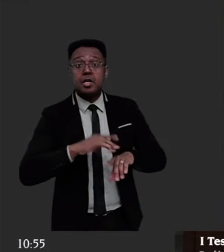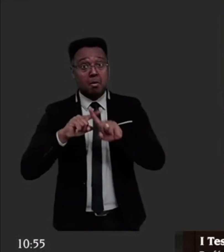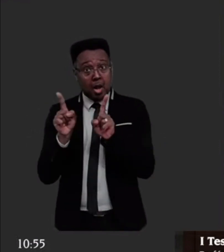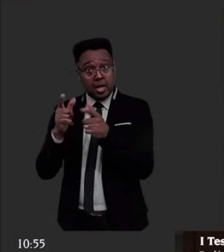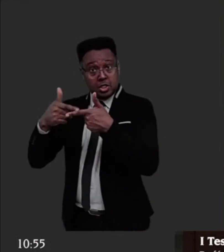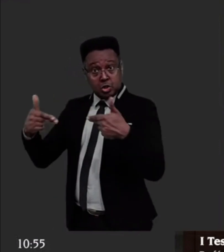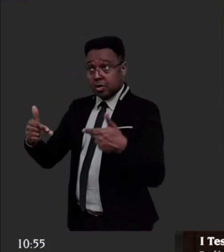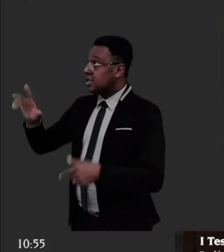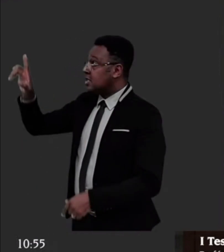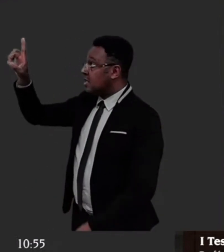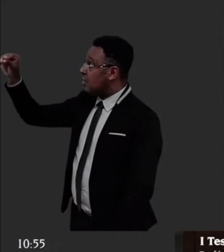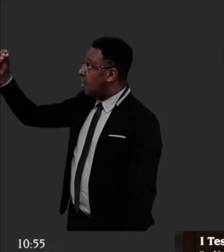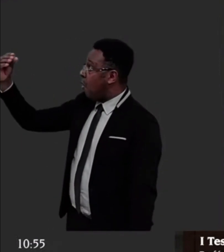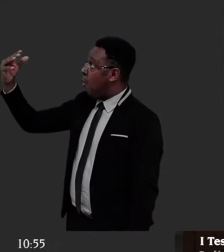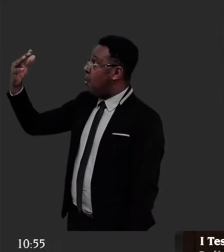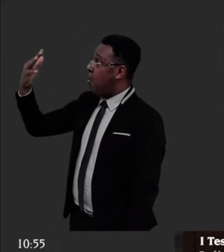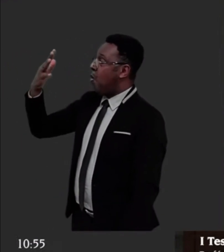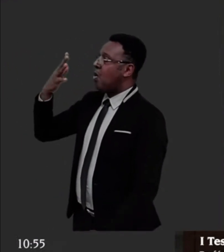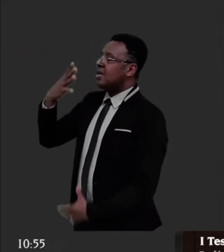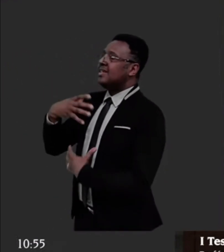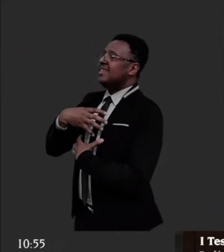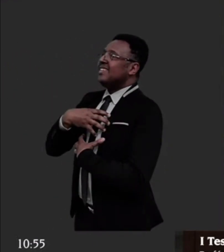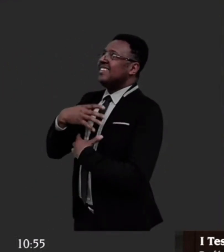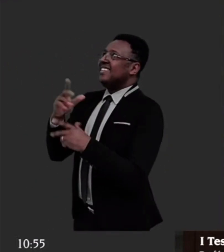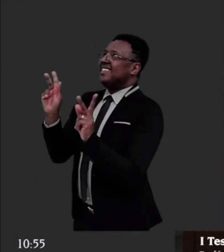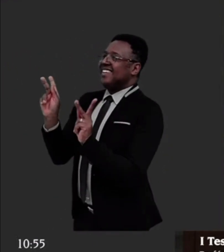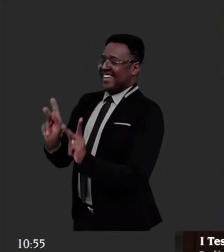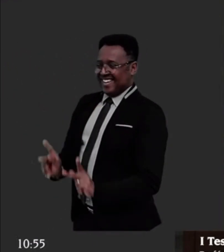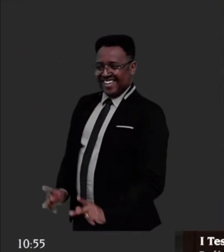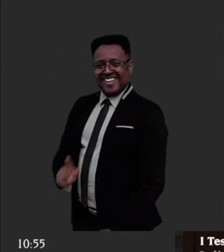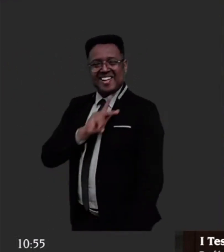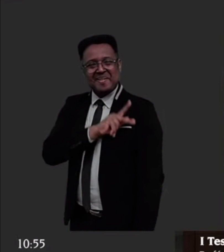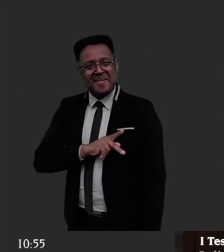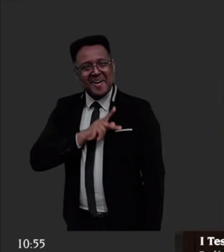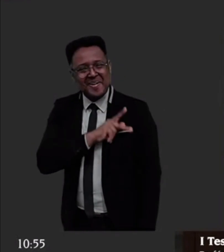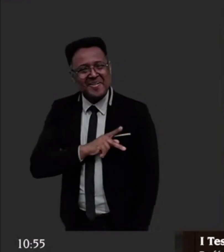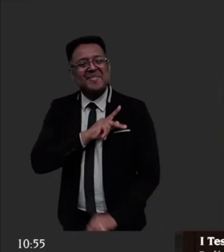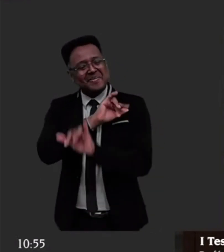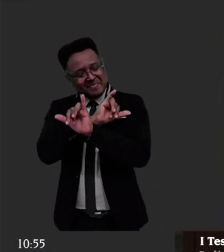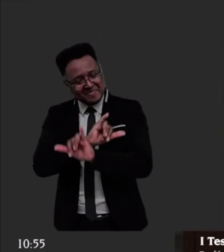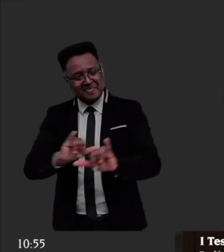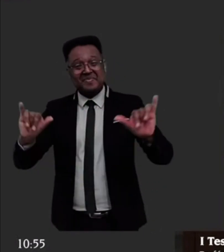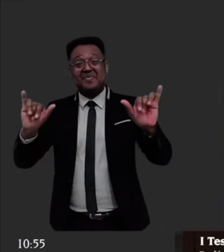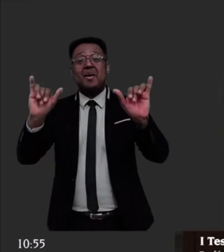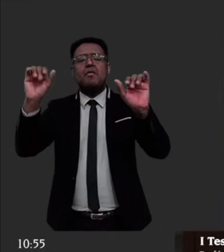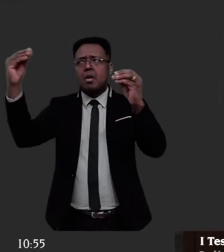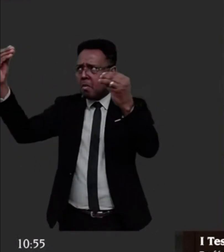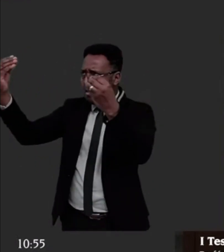paz. O que Paulo desejava: graça e paz vos seja